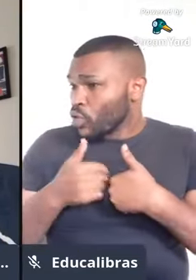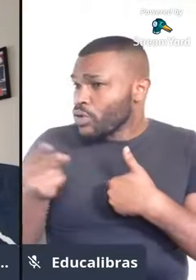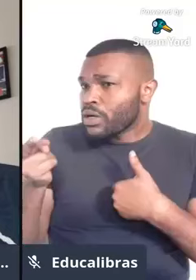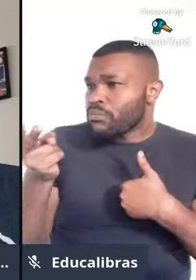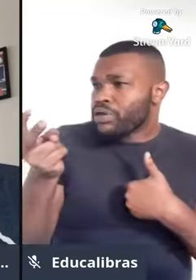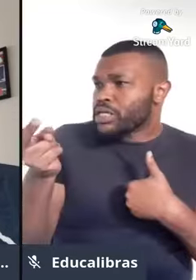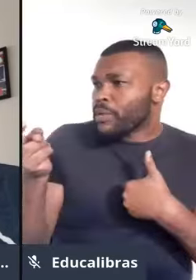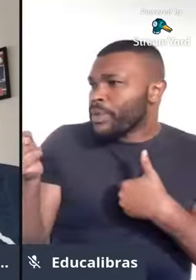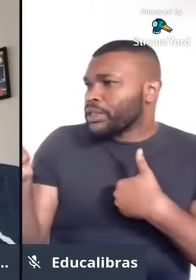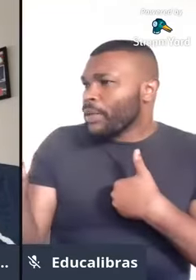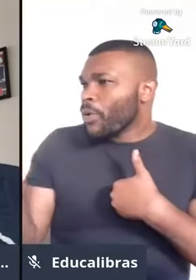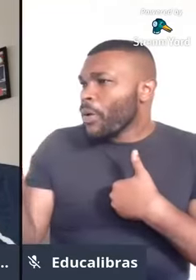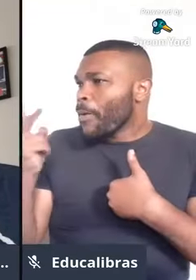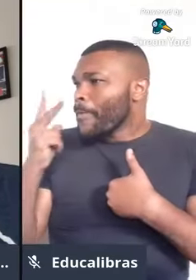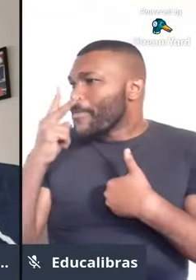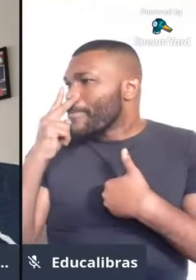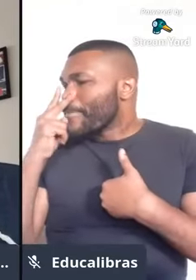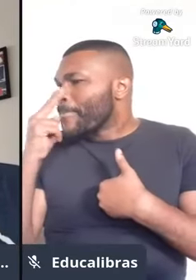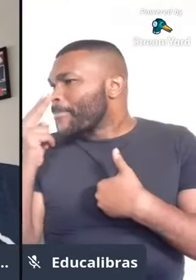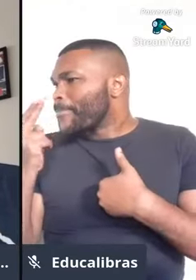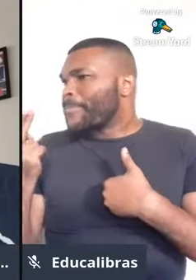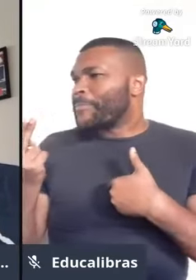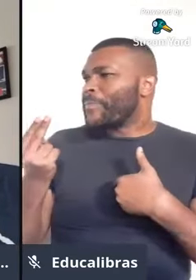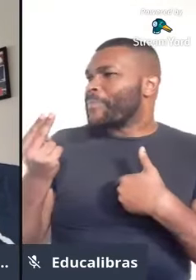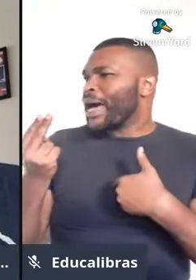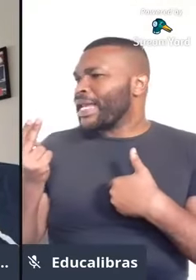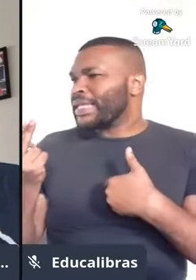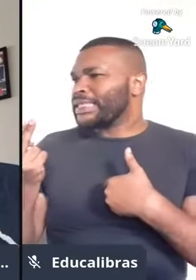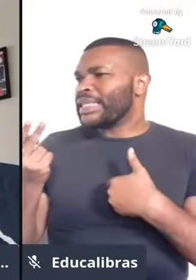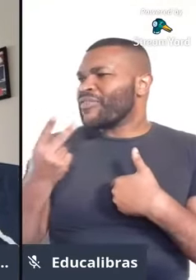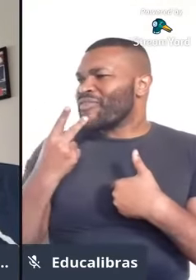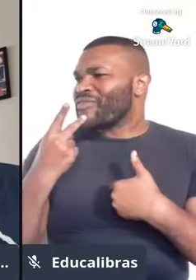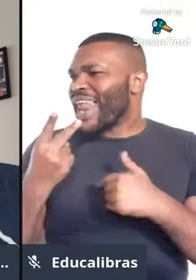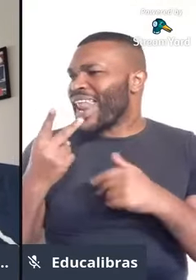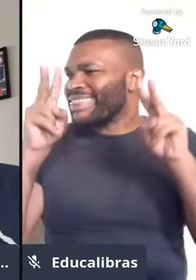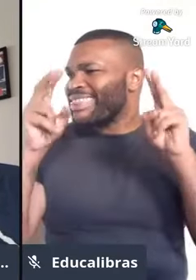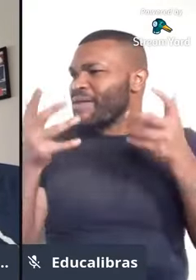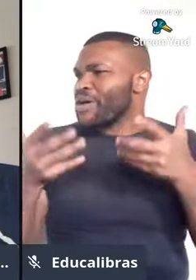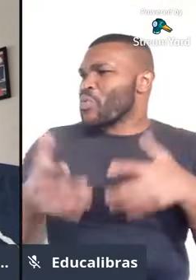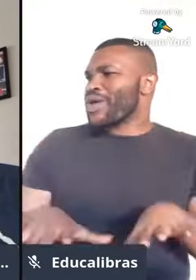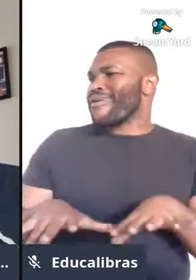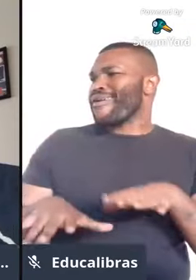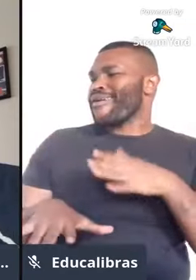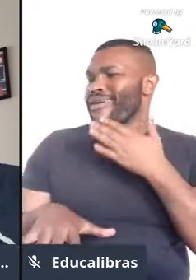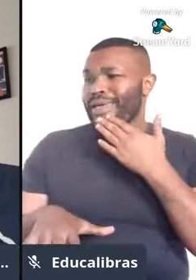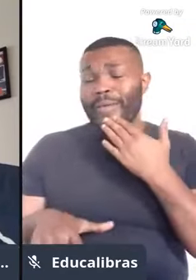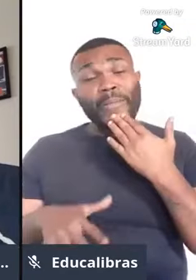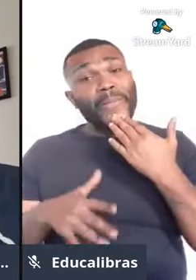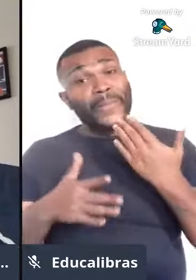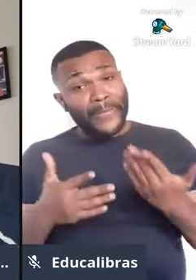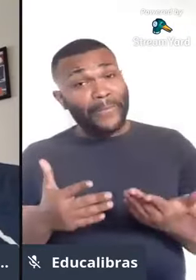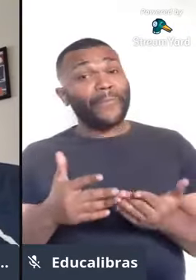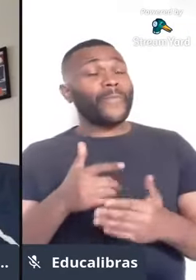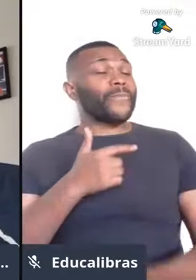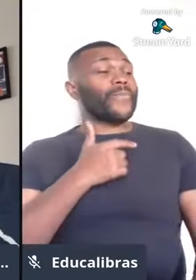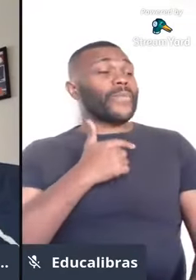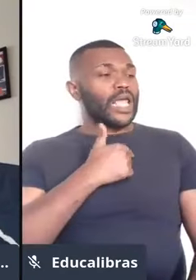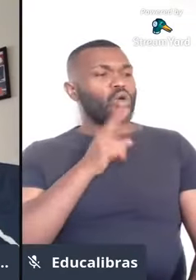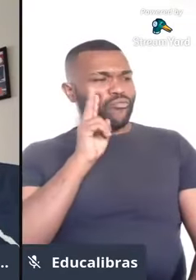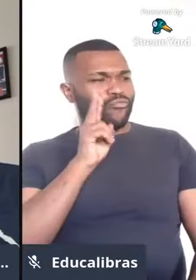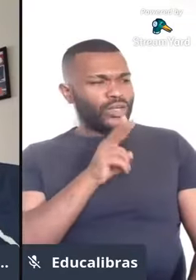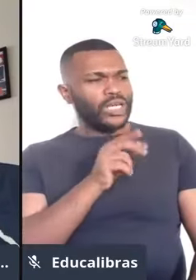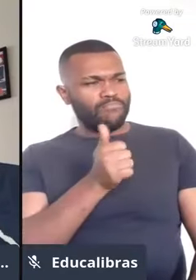essa resistência mesmo em falar sobre o tema. O que eu avalio sobre isso,